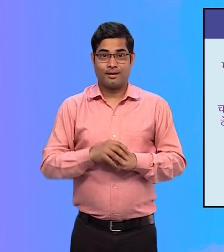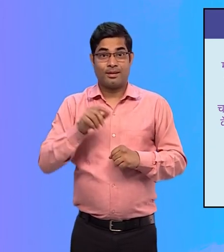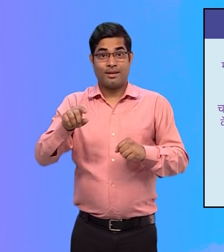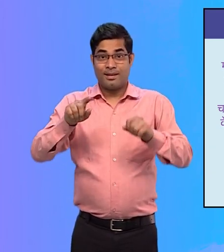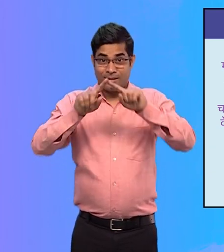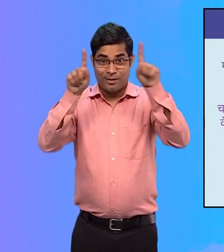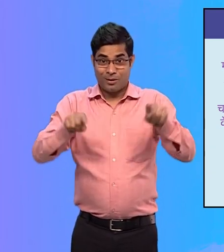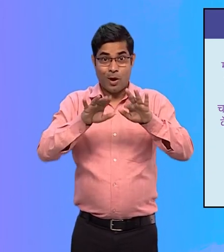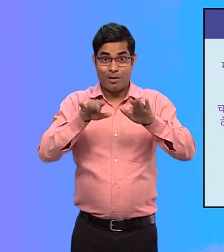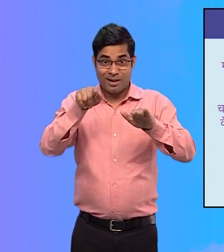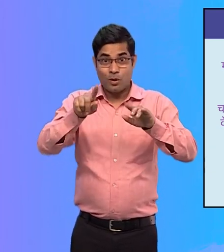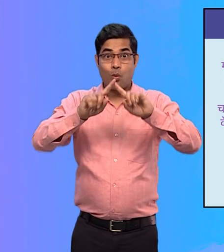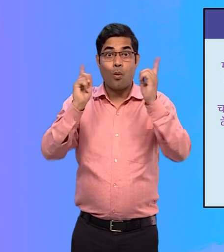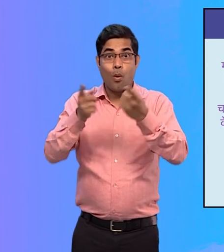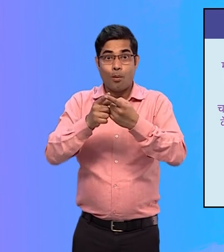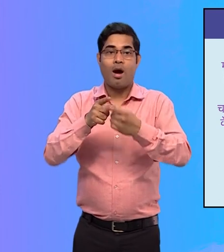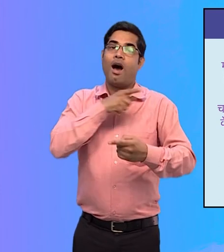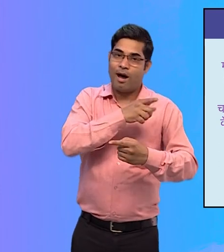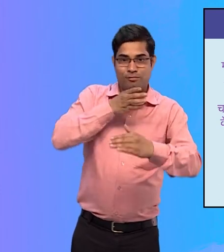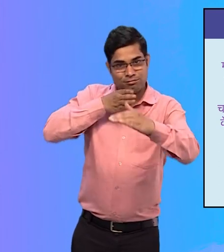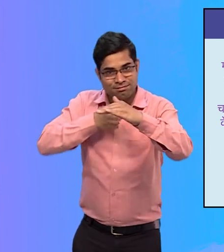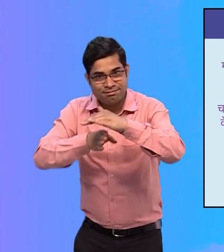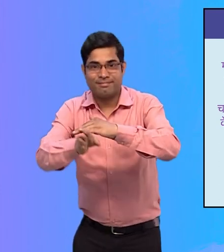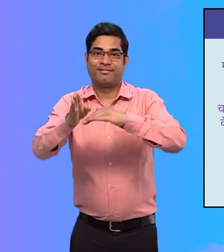कि वह कंप्यूटर लैब में प्रवेश करती है